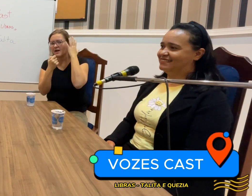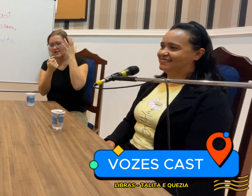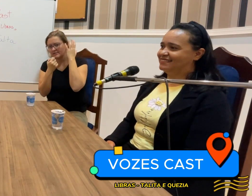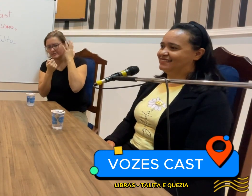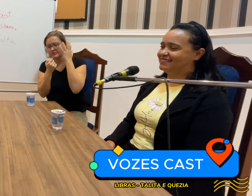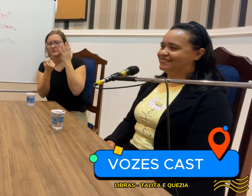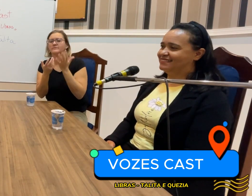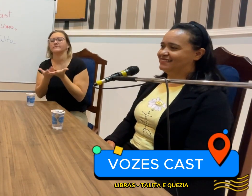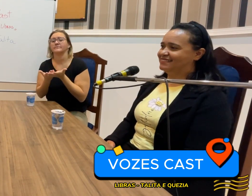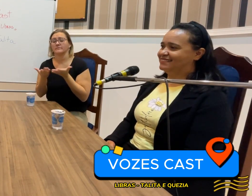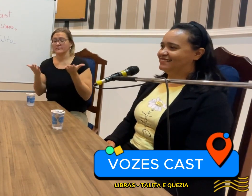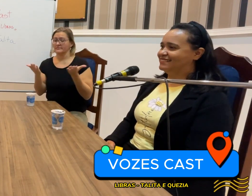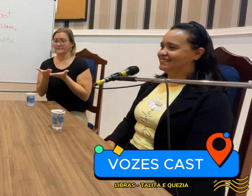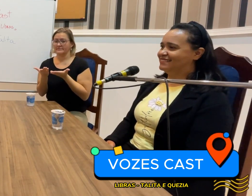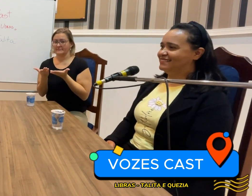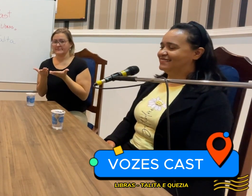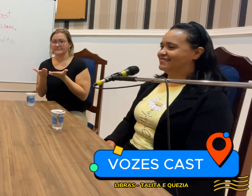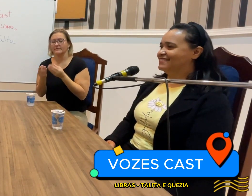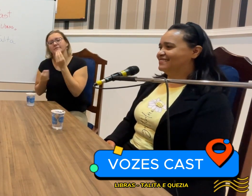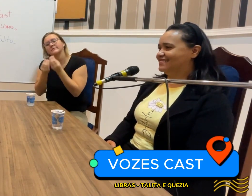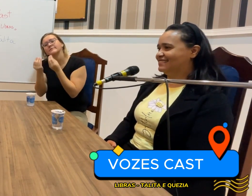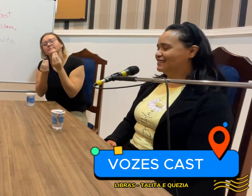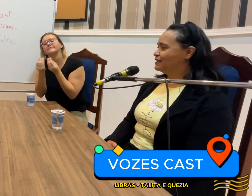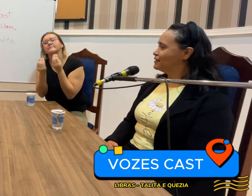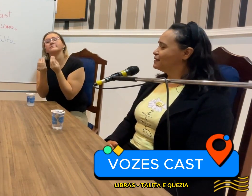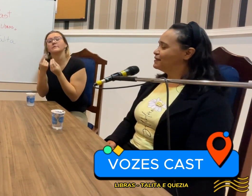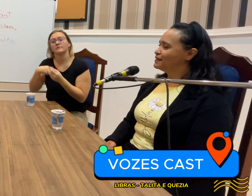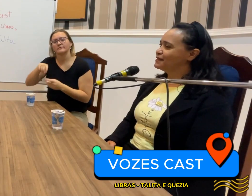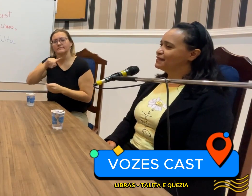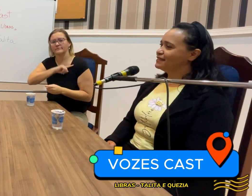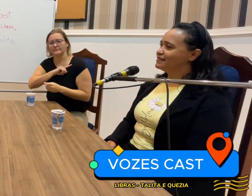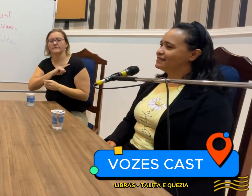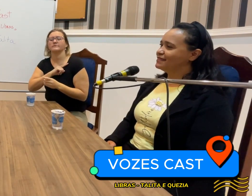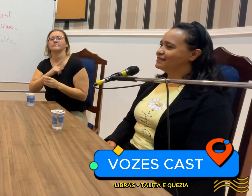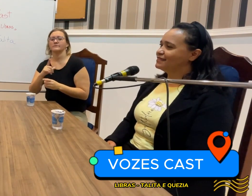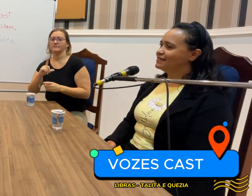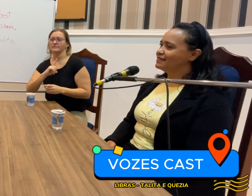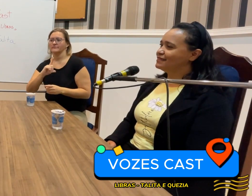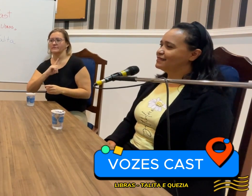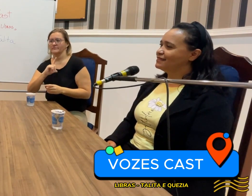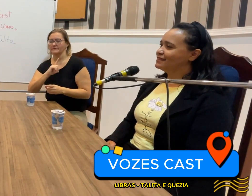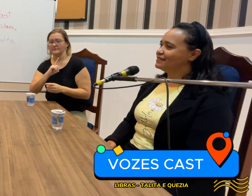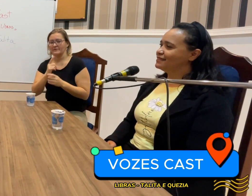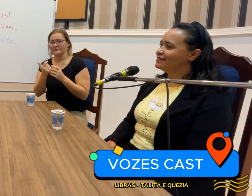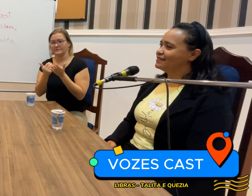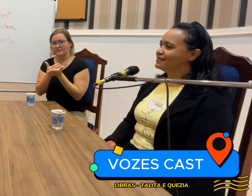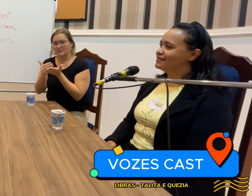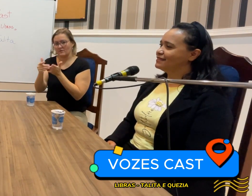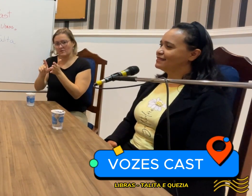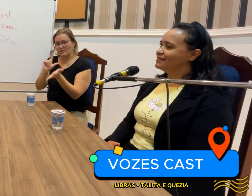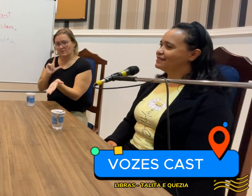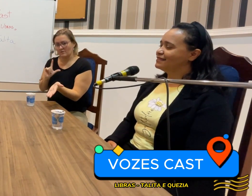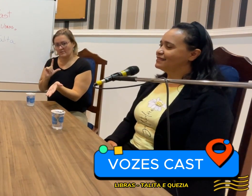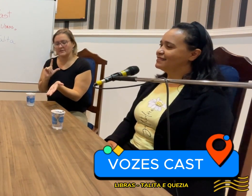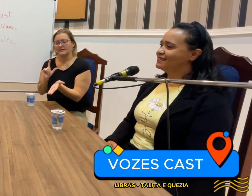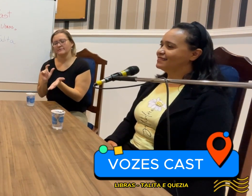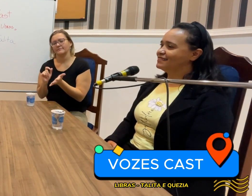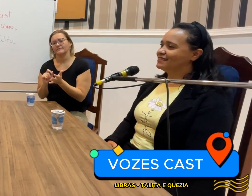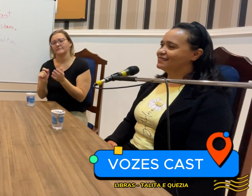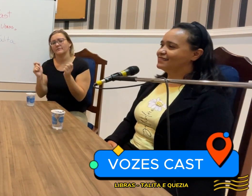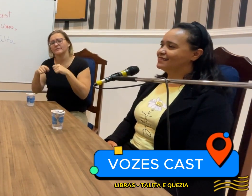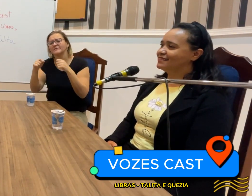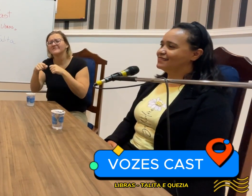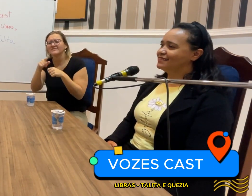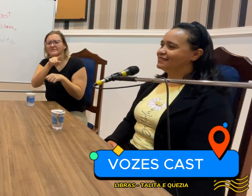Sião. E hoje nós iremos... outra coisa antes de iniciar.